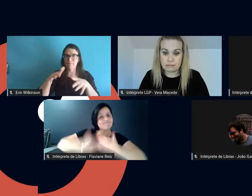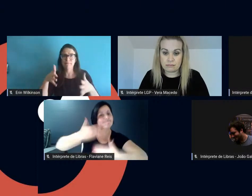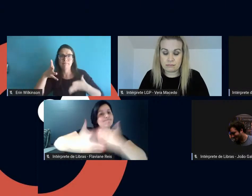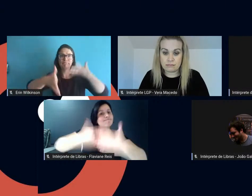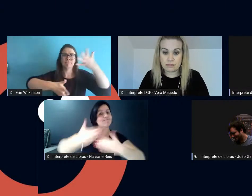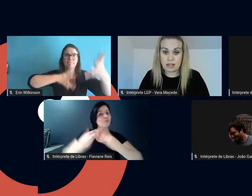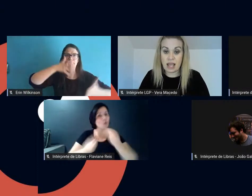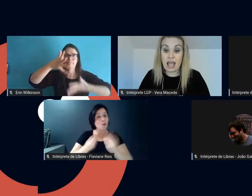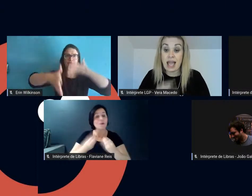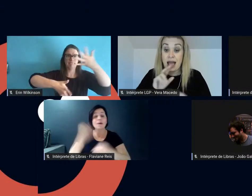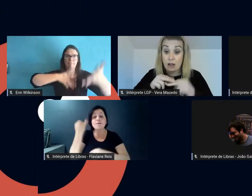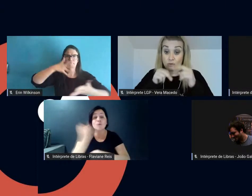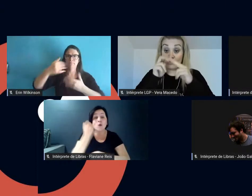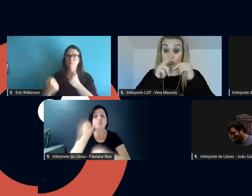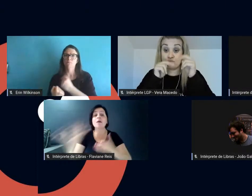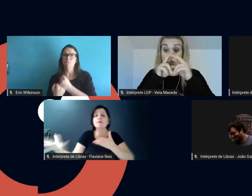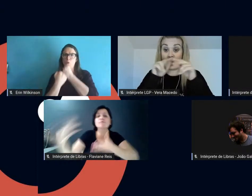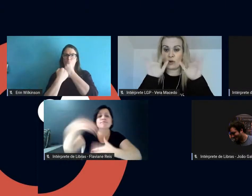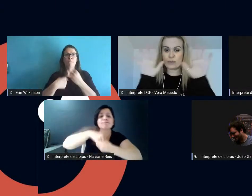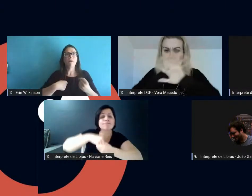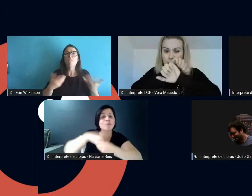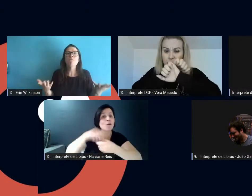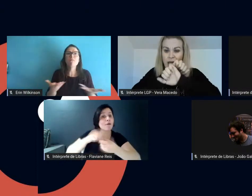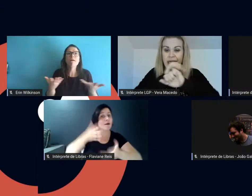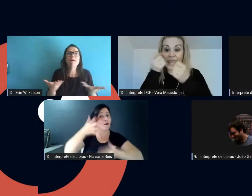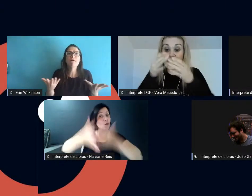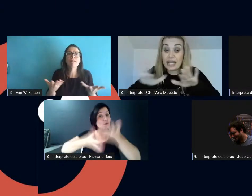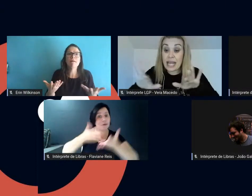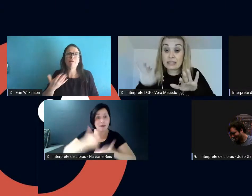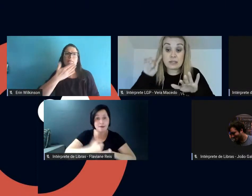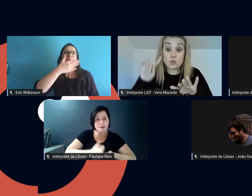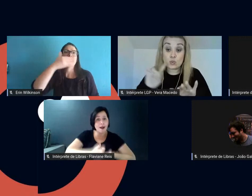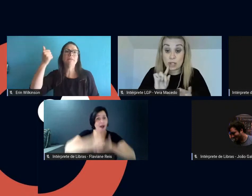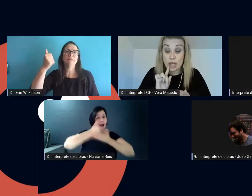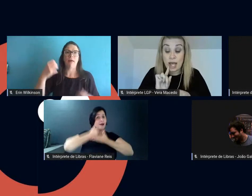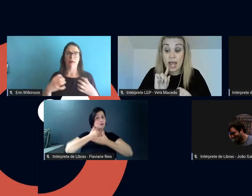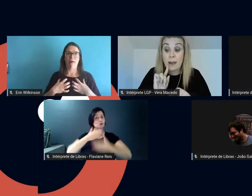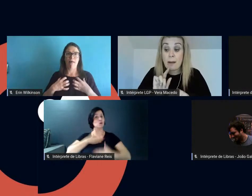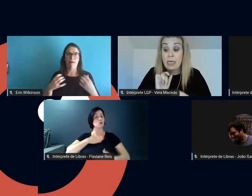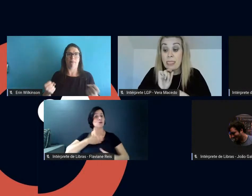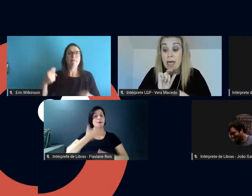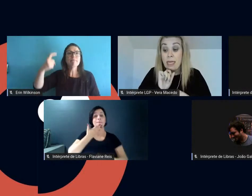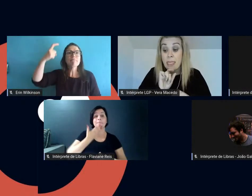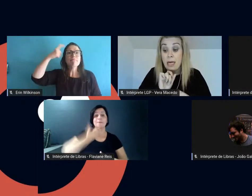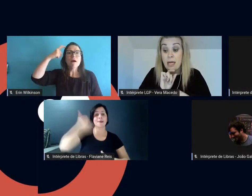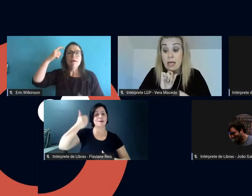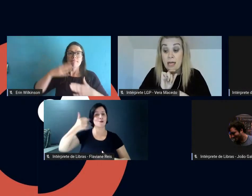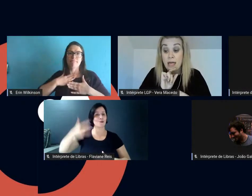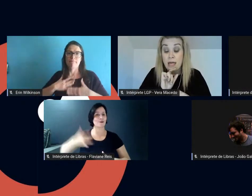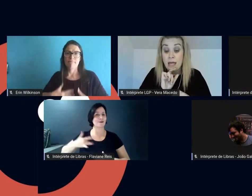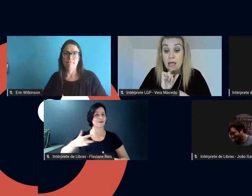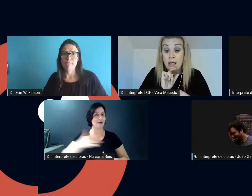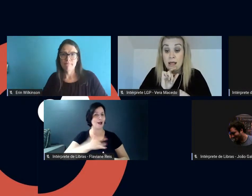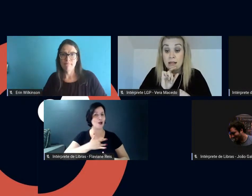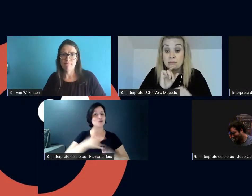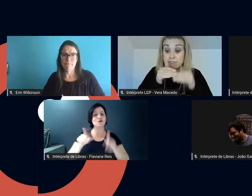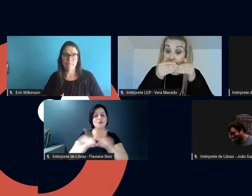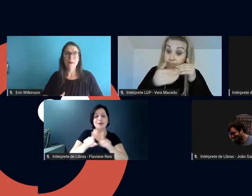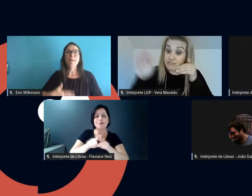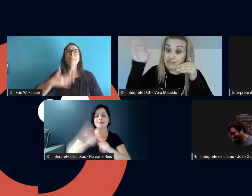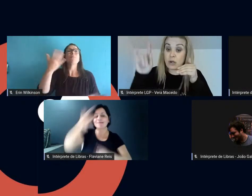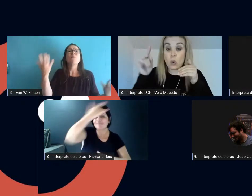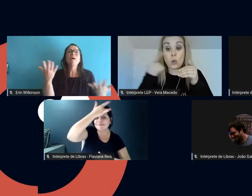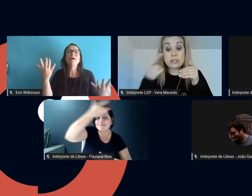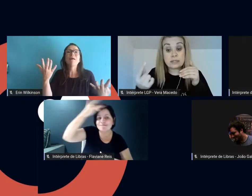que essa construção de subjetividade da criança surda, ela possa também, a partir desses